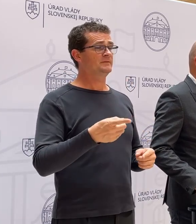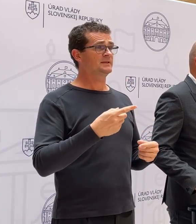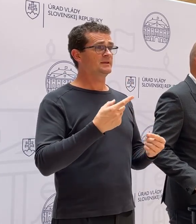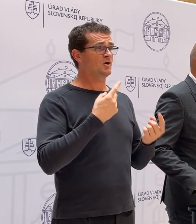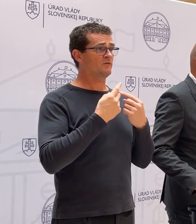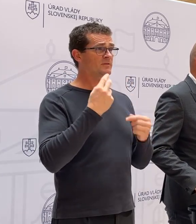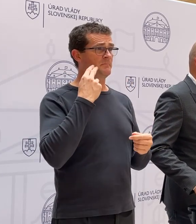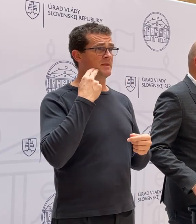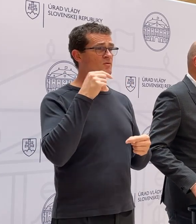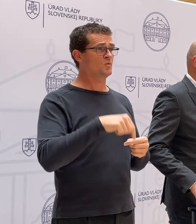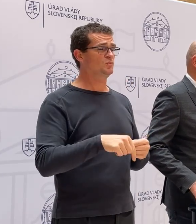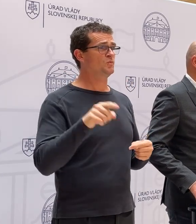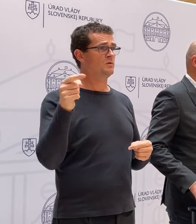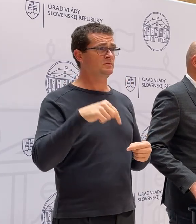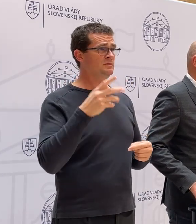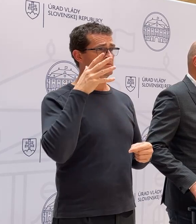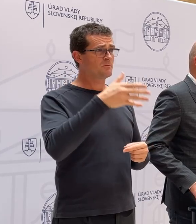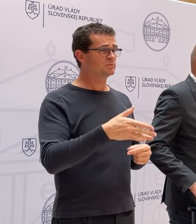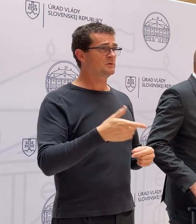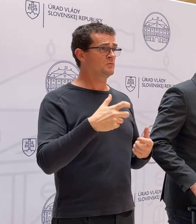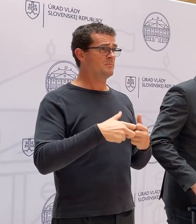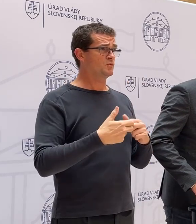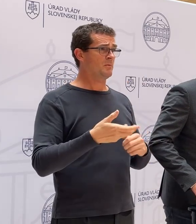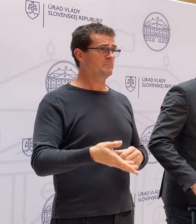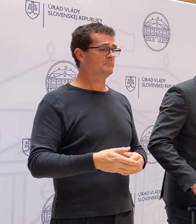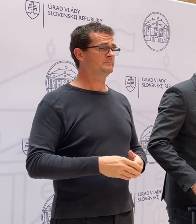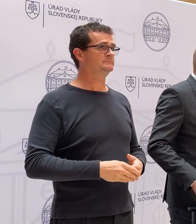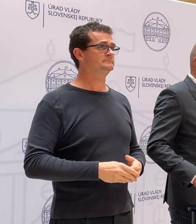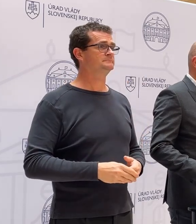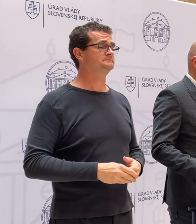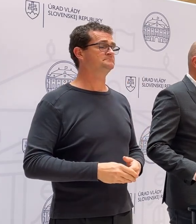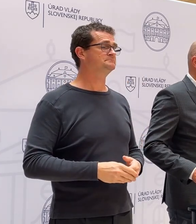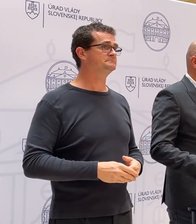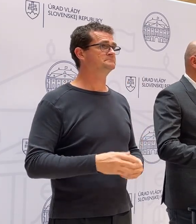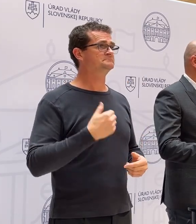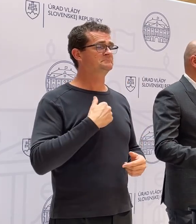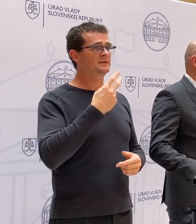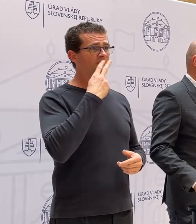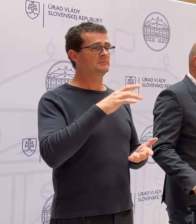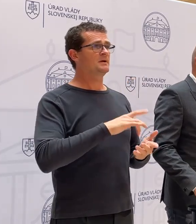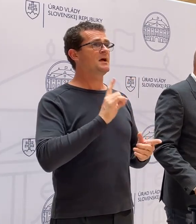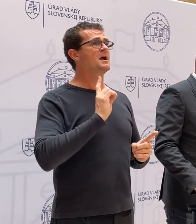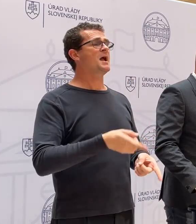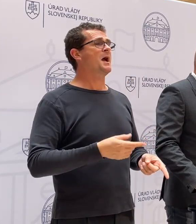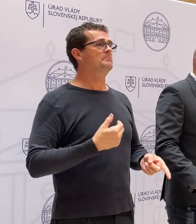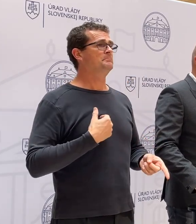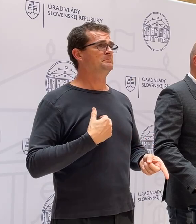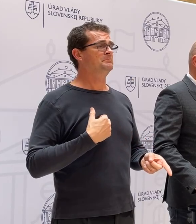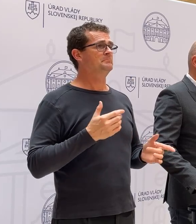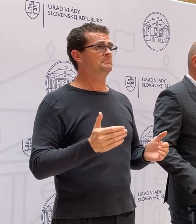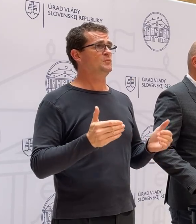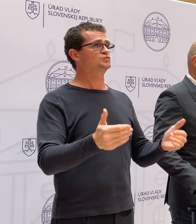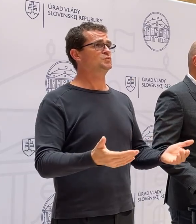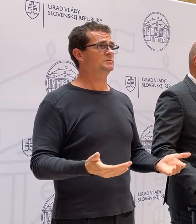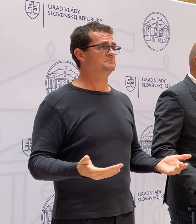tie rokovania v piatok tu zrejme teda on nebude? Je to problém? No, ja nevidím priestor už, kam by sme sa mali